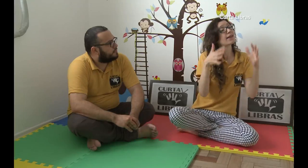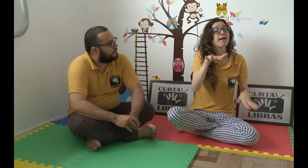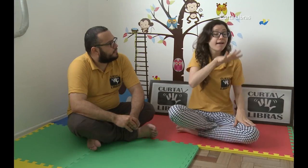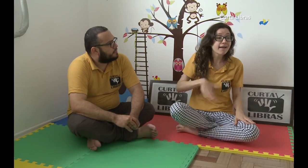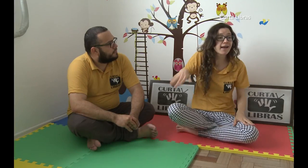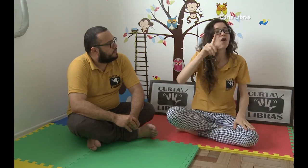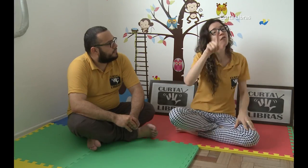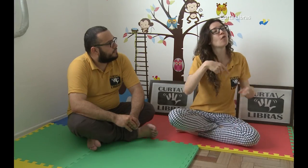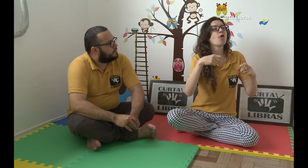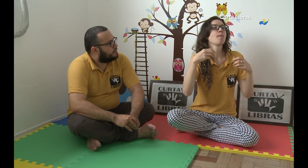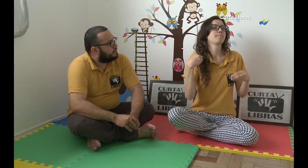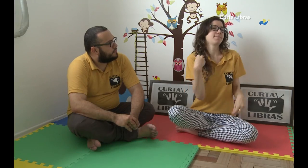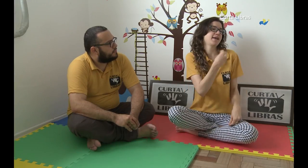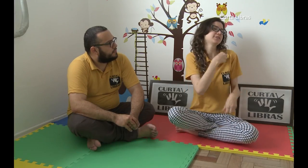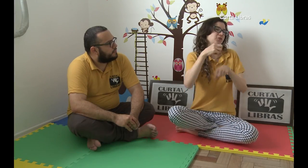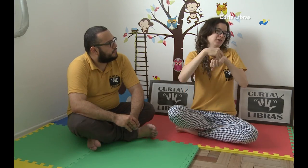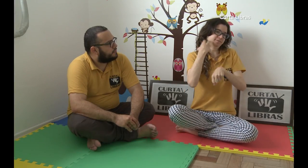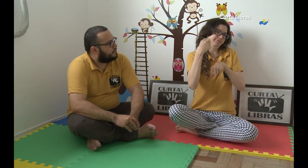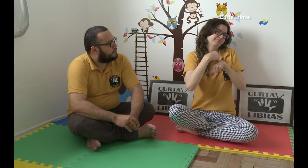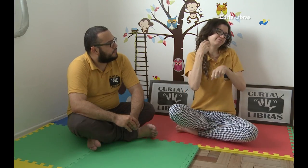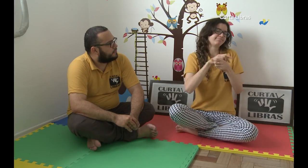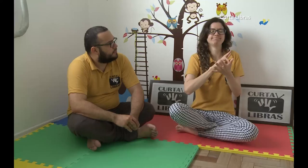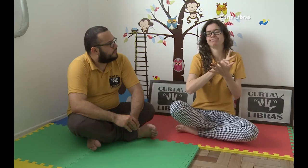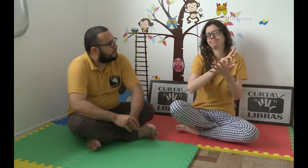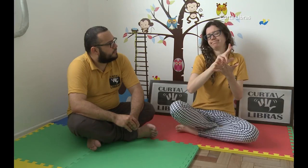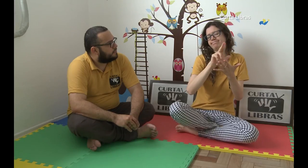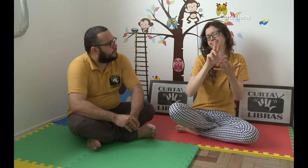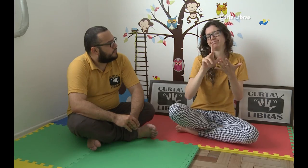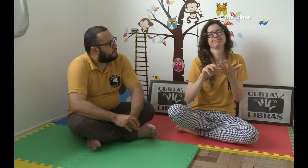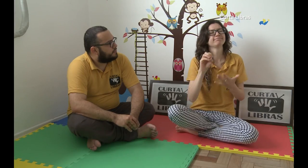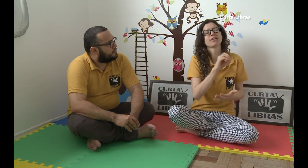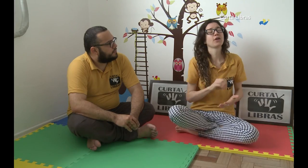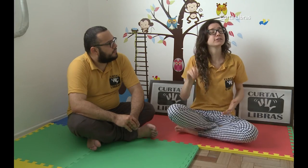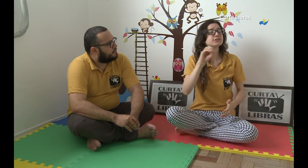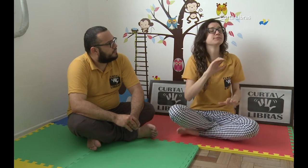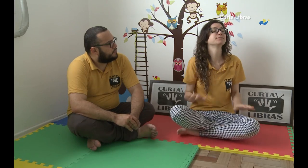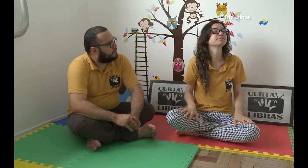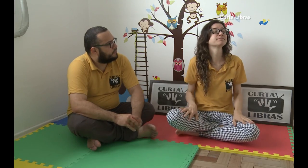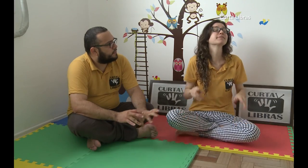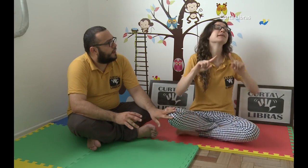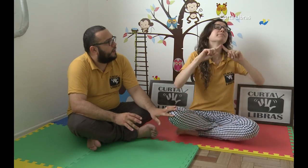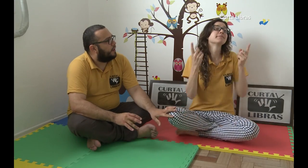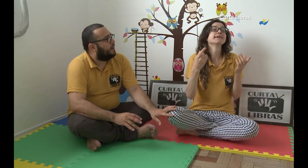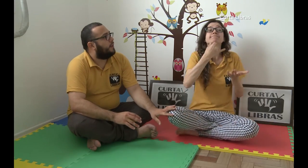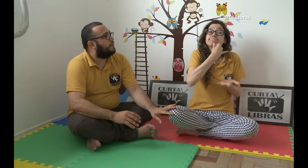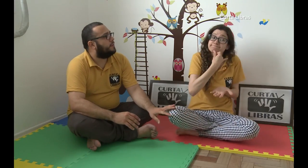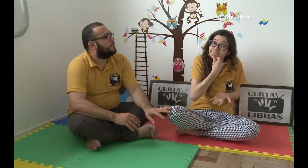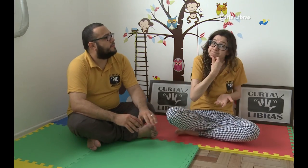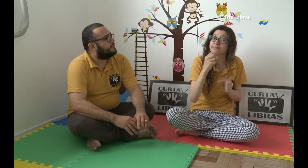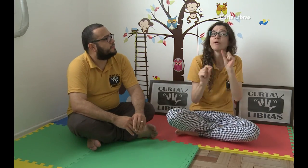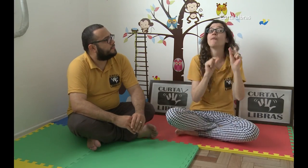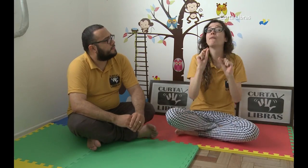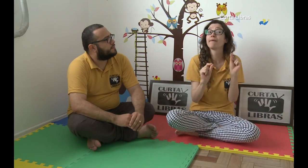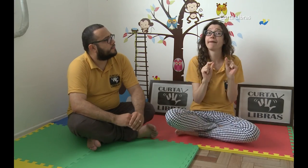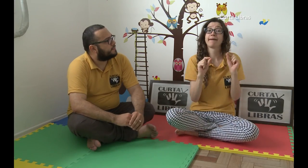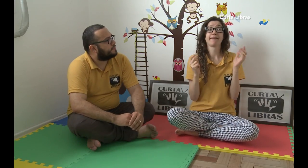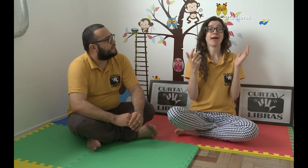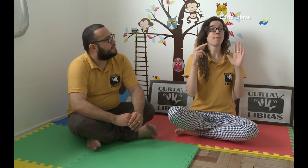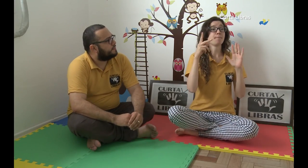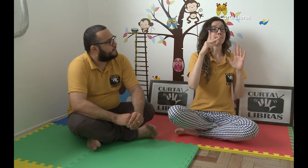ótimo Mas infelizmente O plano de saúde Não cobre todo o parto O médico Eu precisei pagar por fora